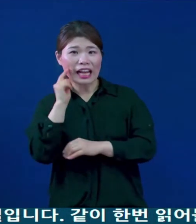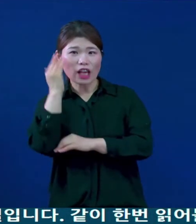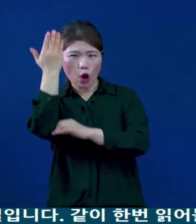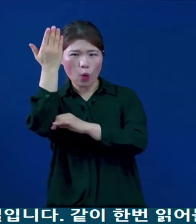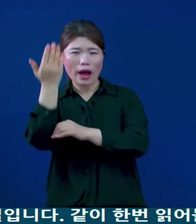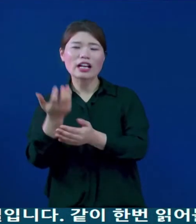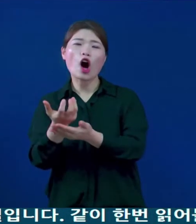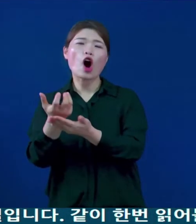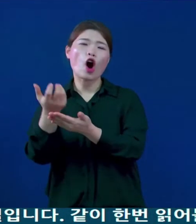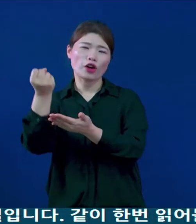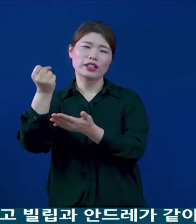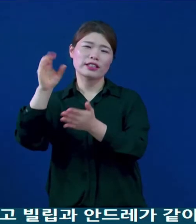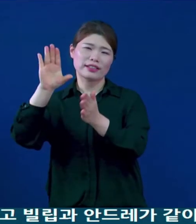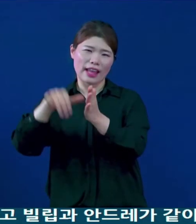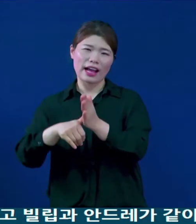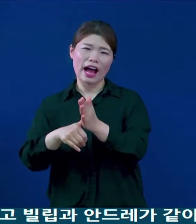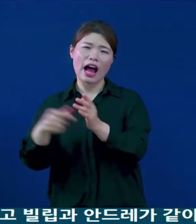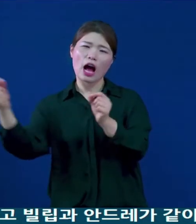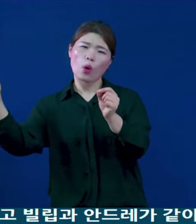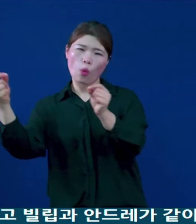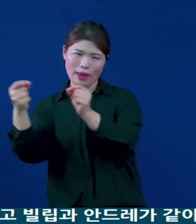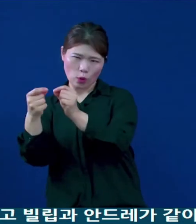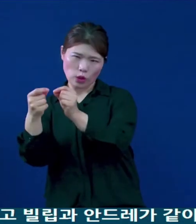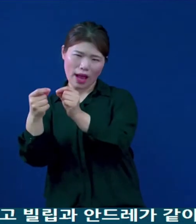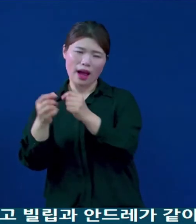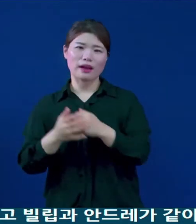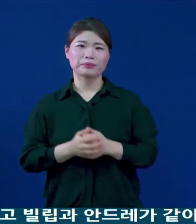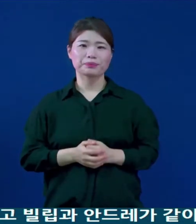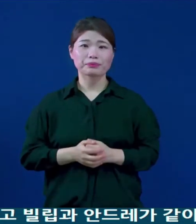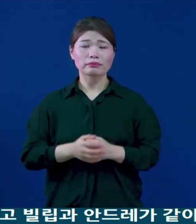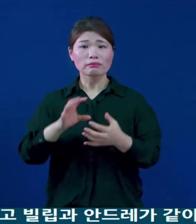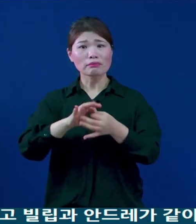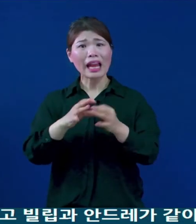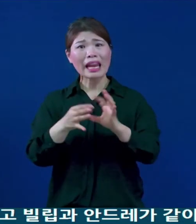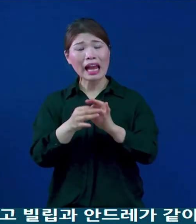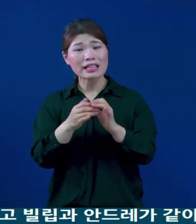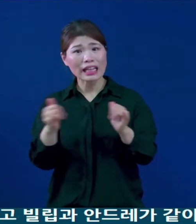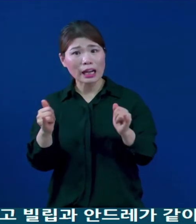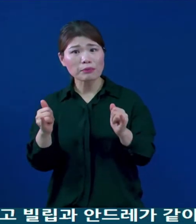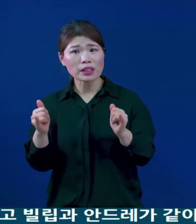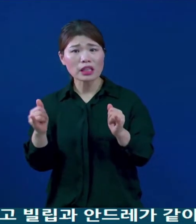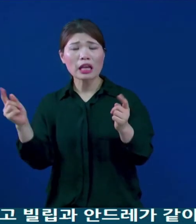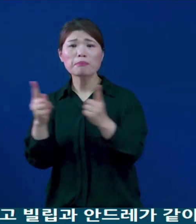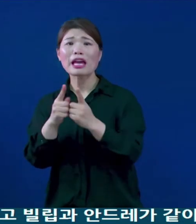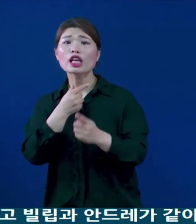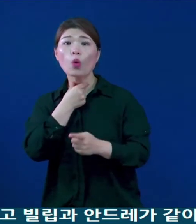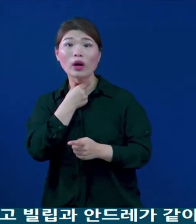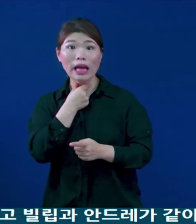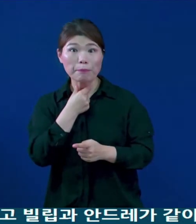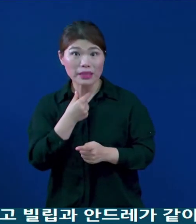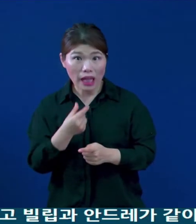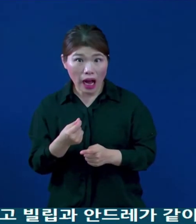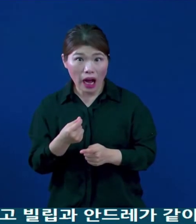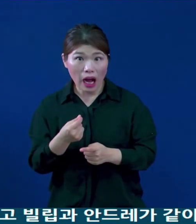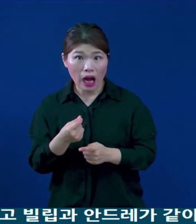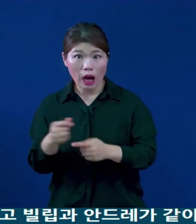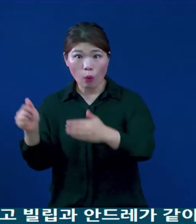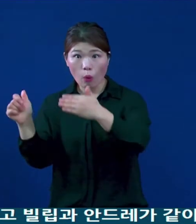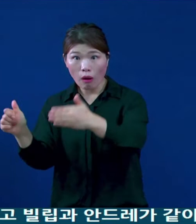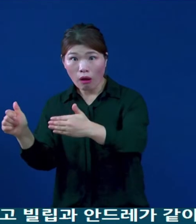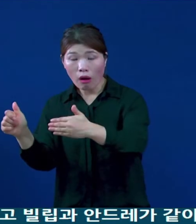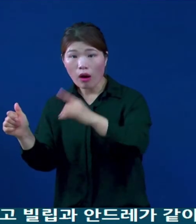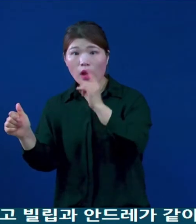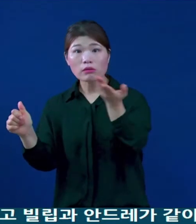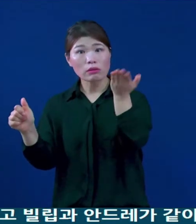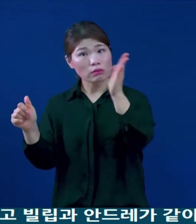영광을 얻을 때가 왔도다. 아니, 헬라 사람들이 뵙기 원합니다 라고 청했는데 예수님의